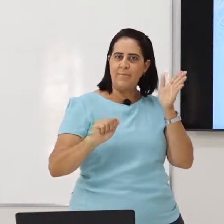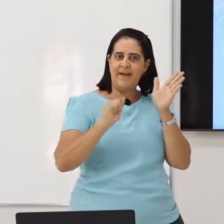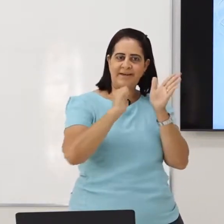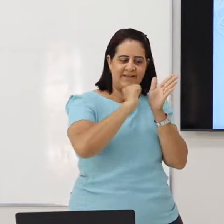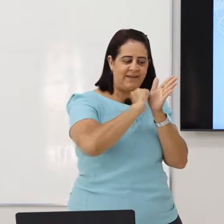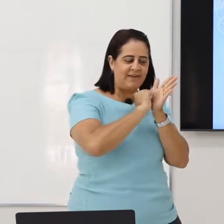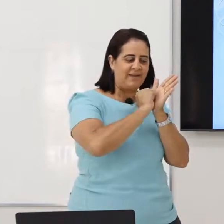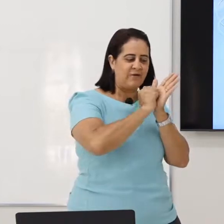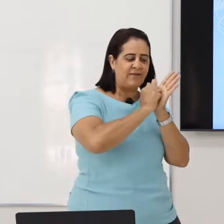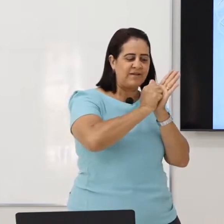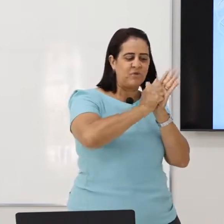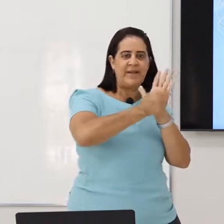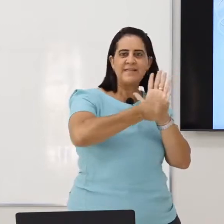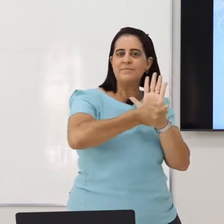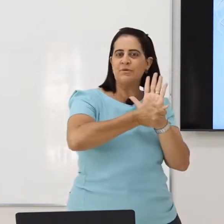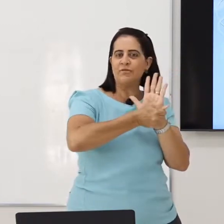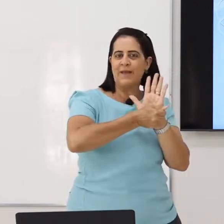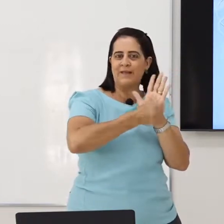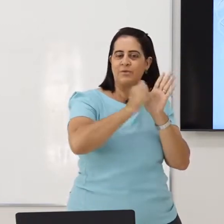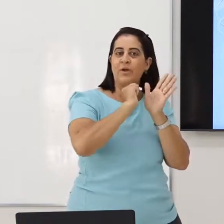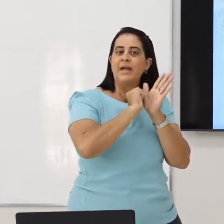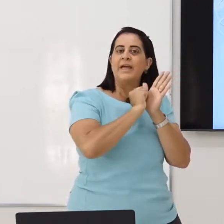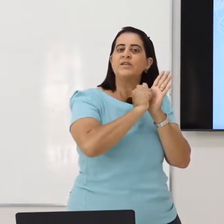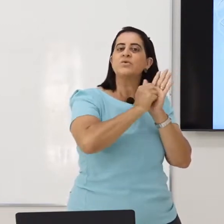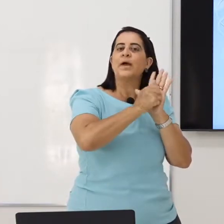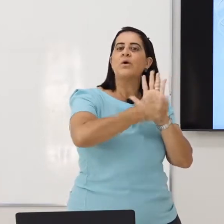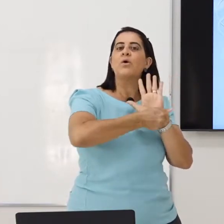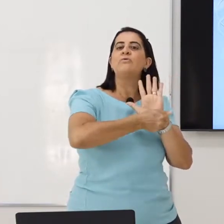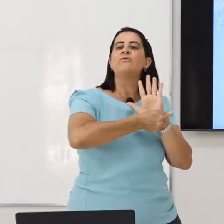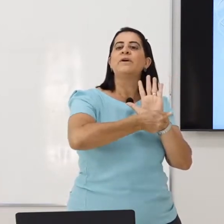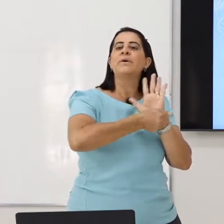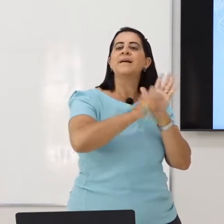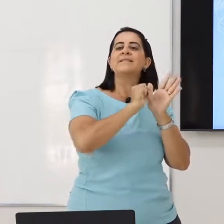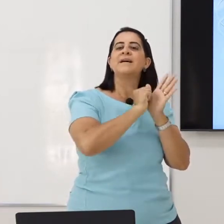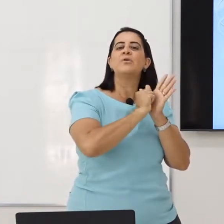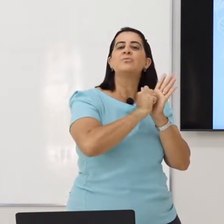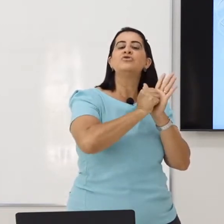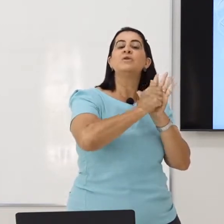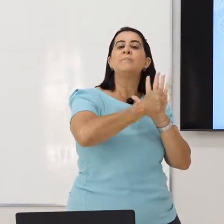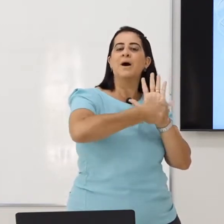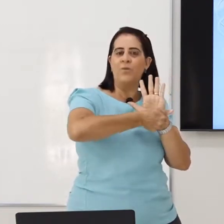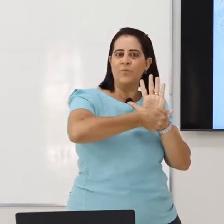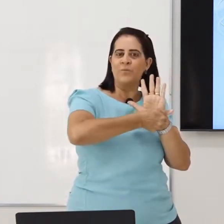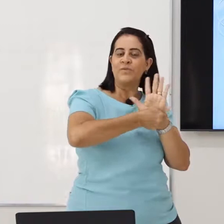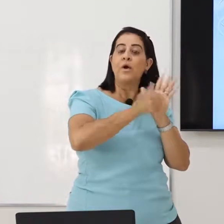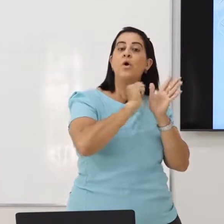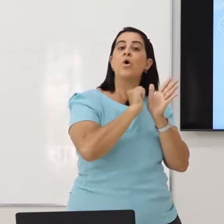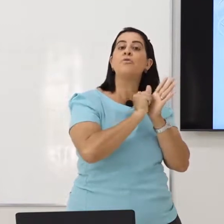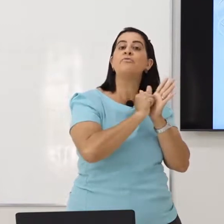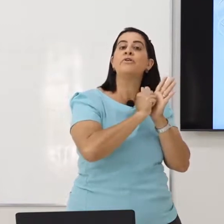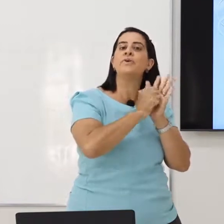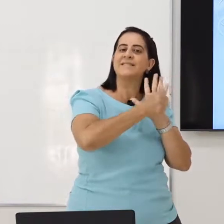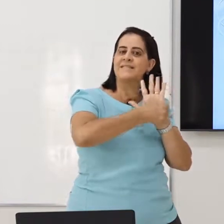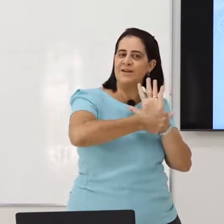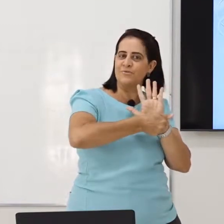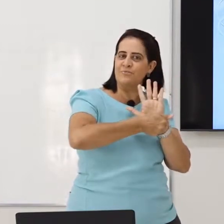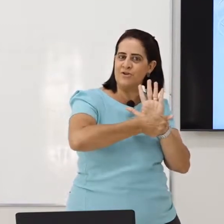aberta e eu faço esse movimento. Isso é configuração de mão. Configuração de